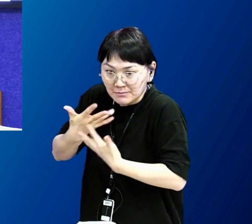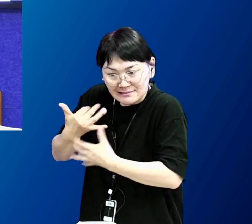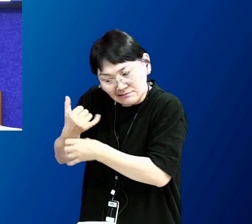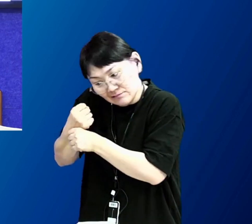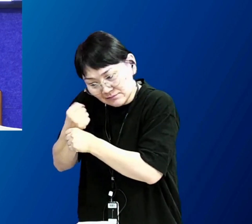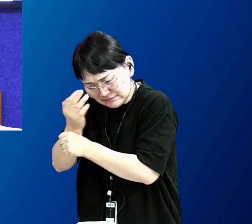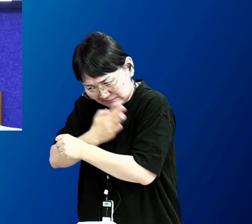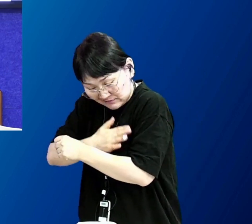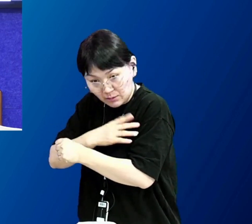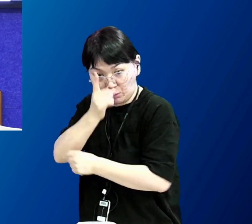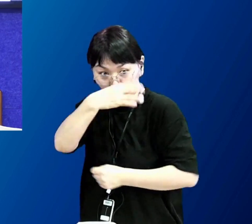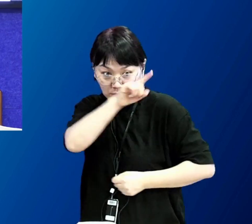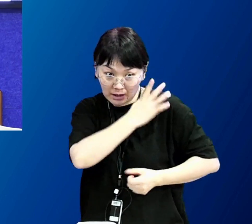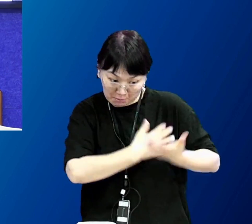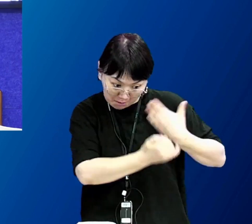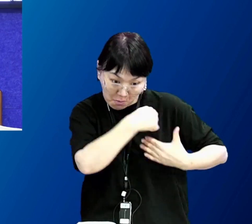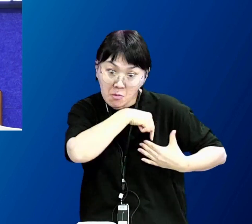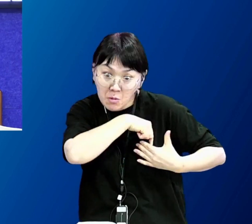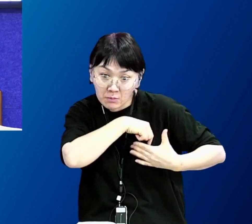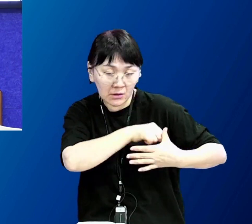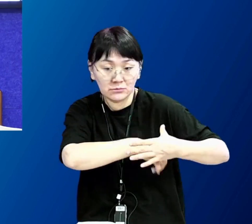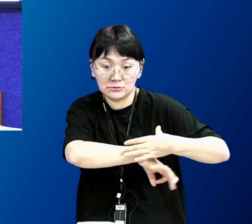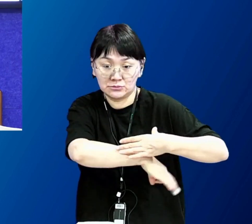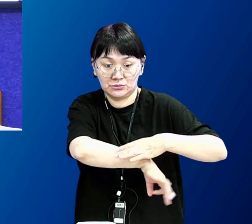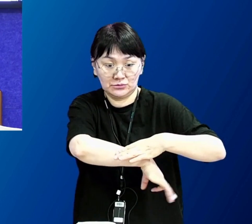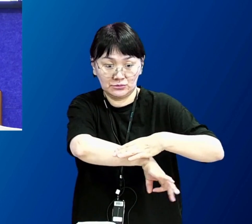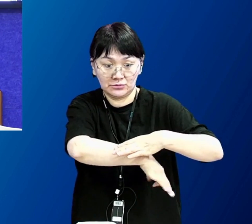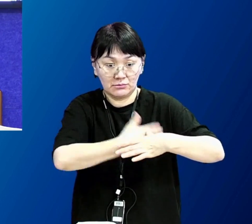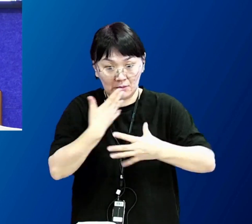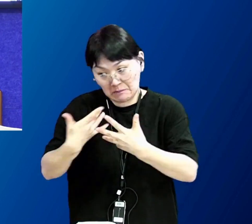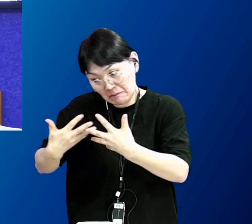тэнд эцгийн хайр байхгүй бөгөө. Тэгж хэлсэн биз?